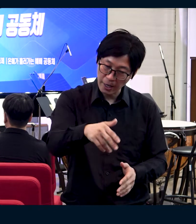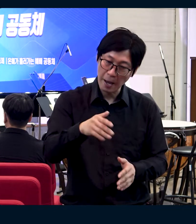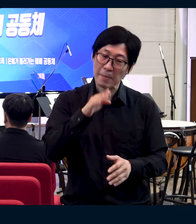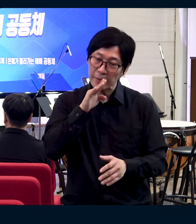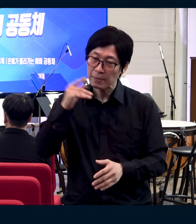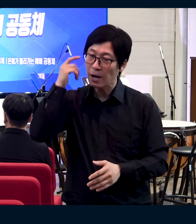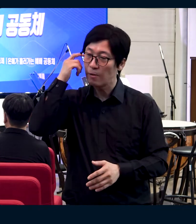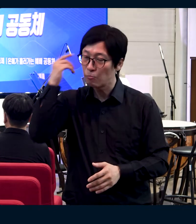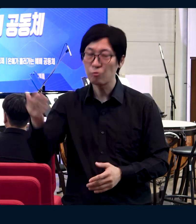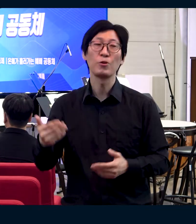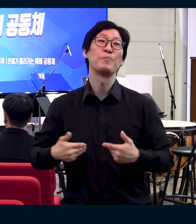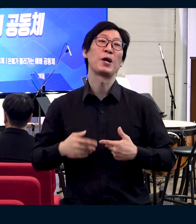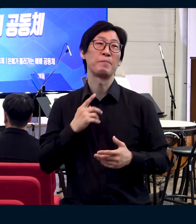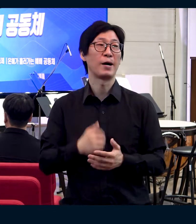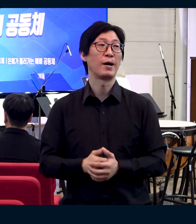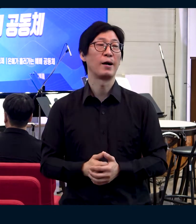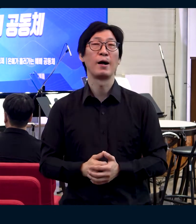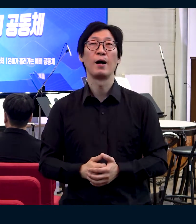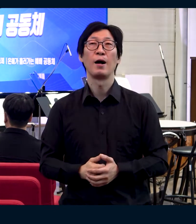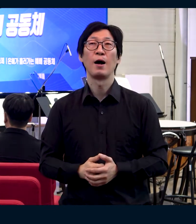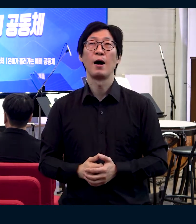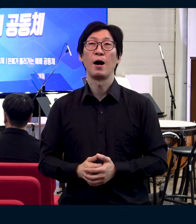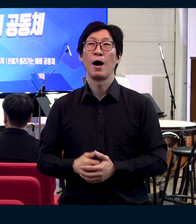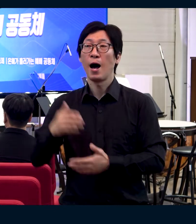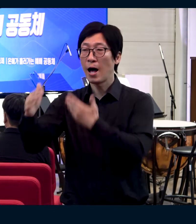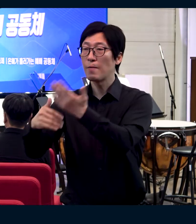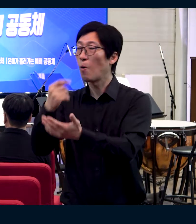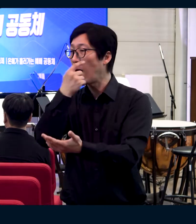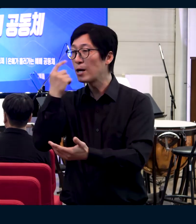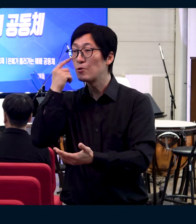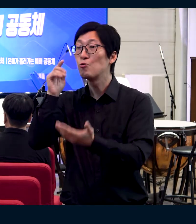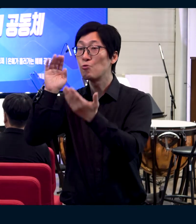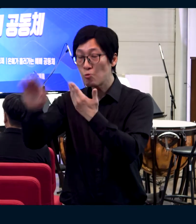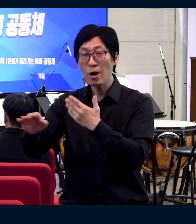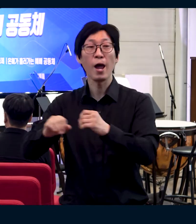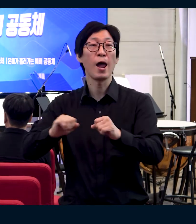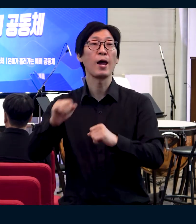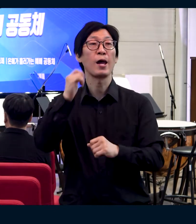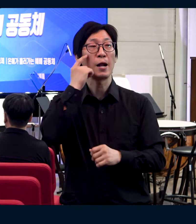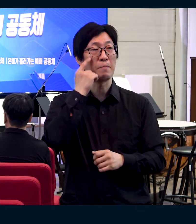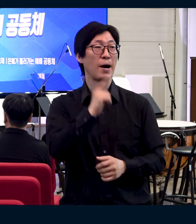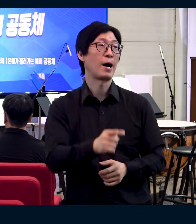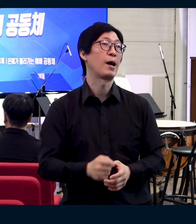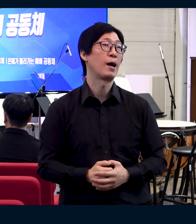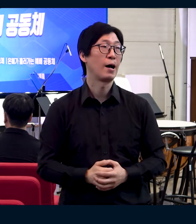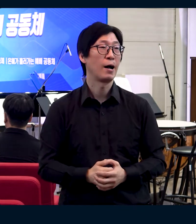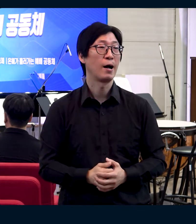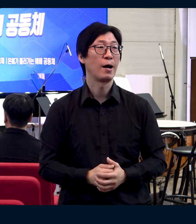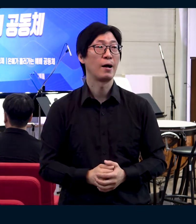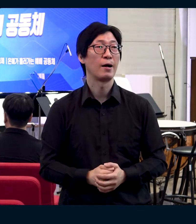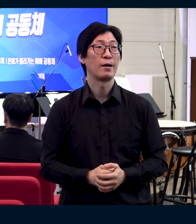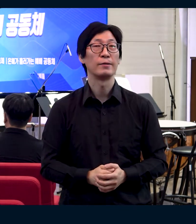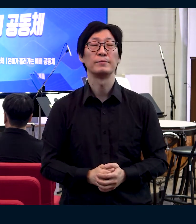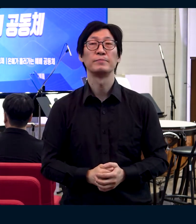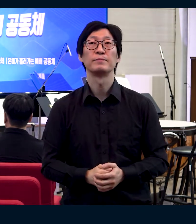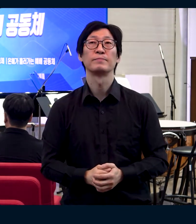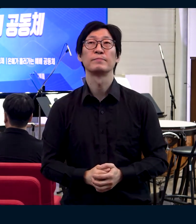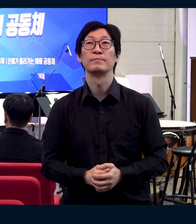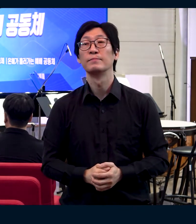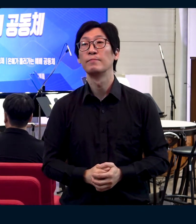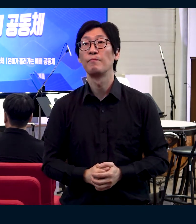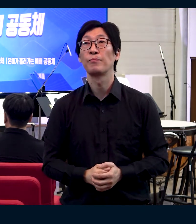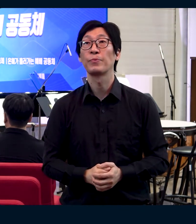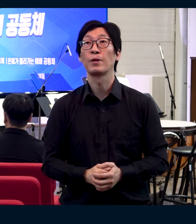뜻입니까? 여쭈어는 봐야 되는 거 아니에요. 하나님께 확인은 받아야 되는 거예요. 이게 정말 중요하다.